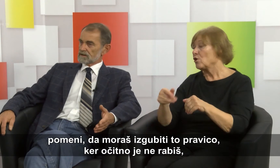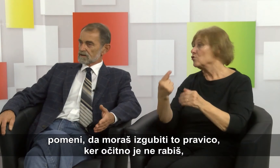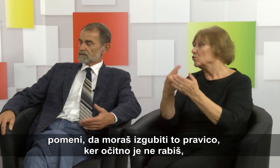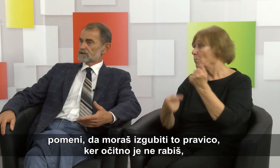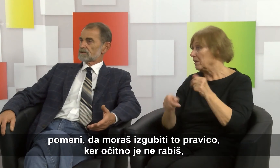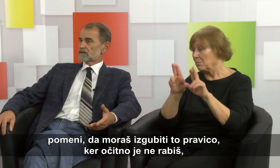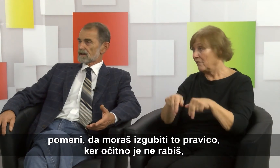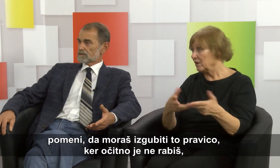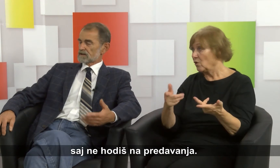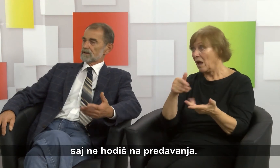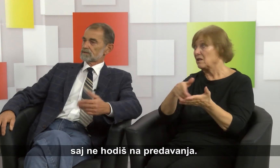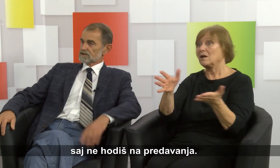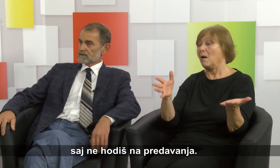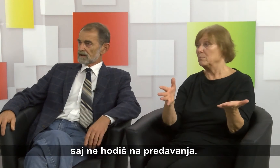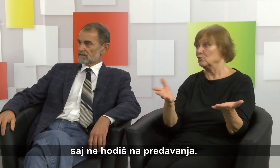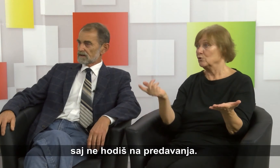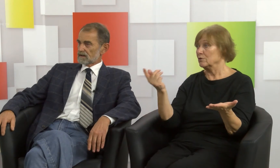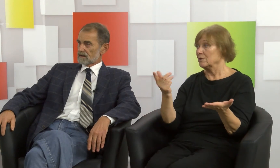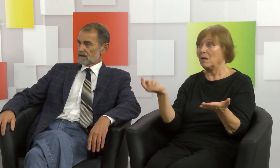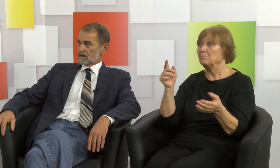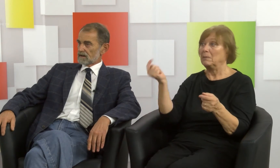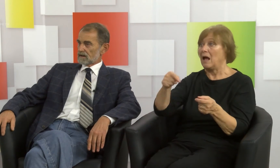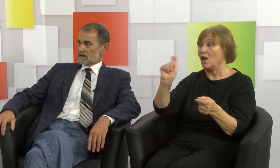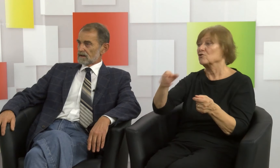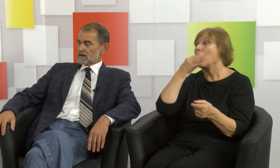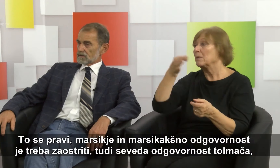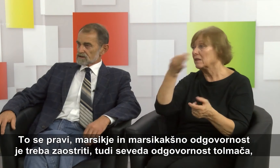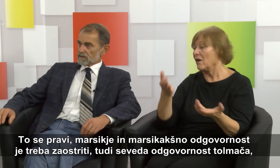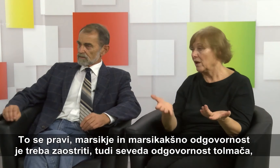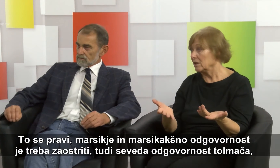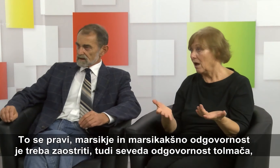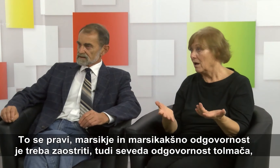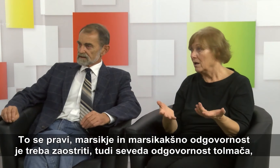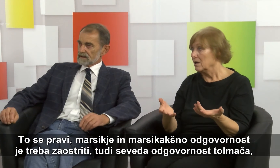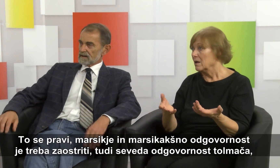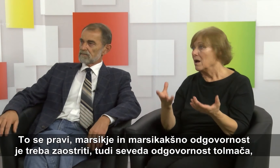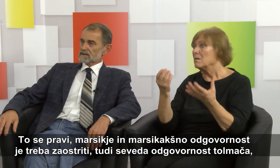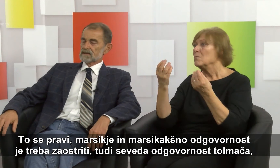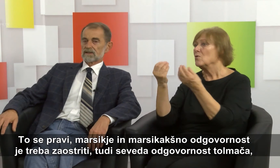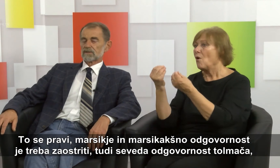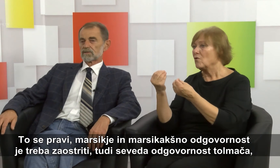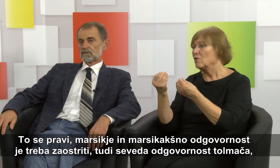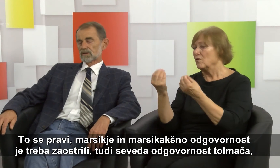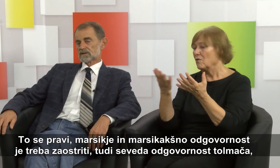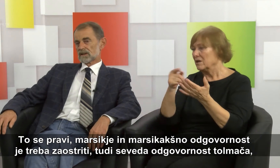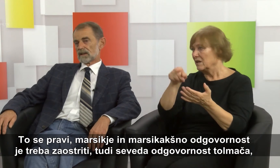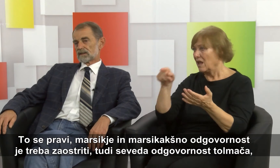pravico, ker očitno jo ne rabiš, se ne hodiš na predavanja. To se pravi, marsikje je marsikakšna odgovornost